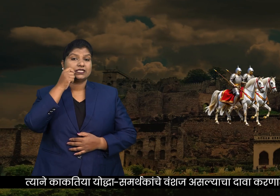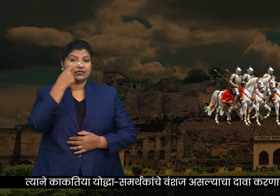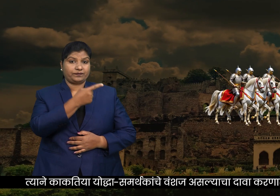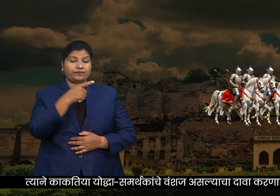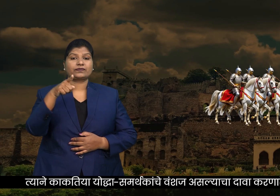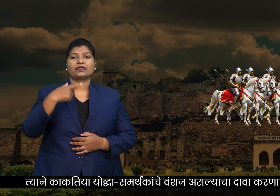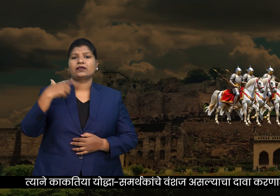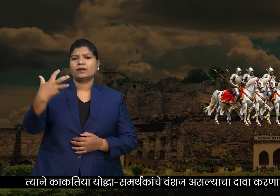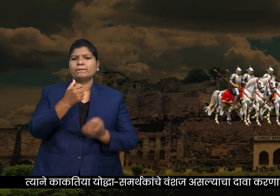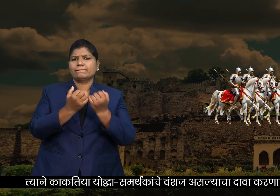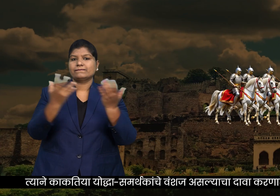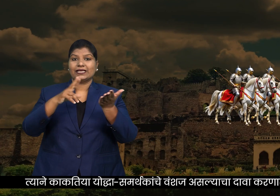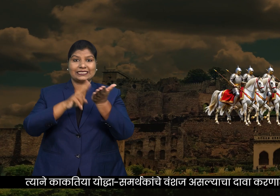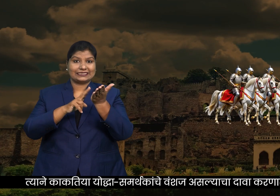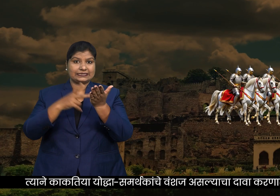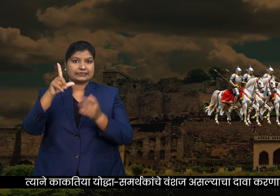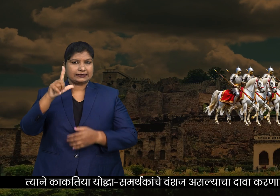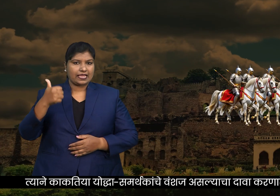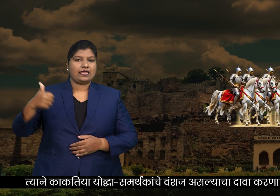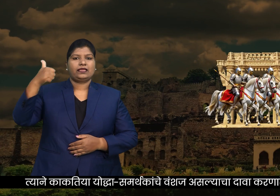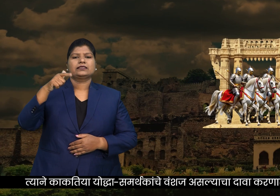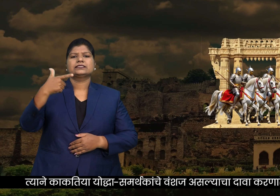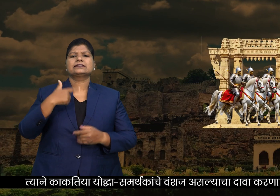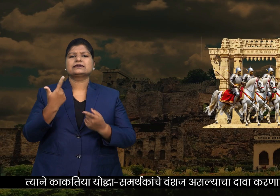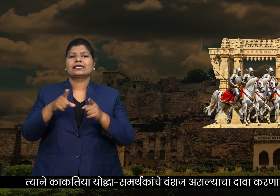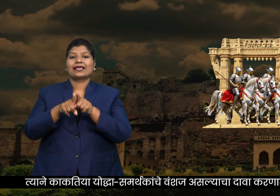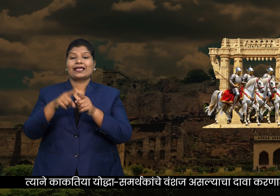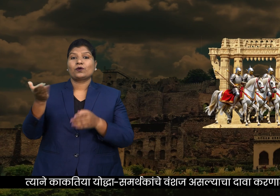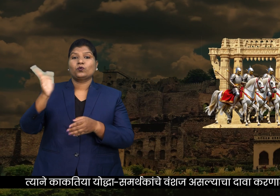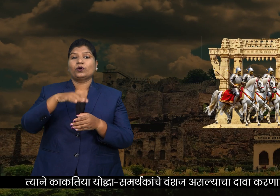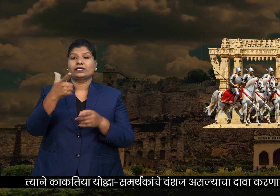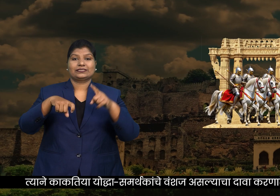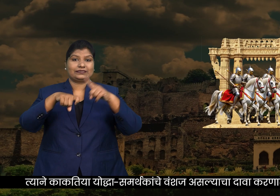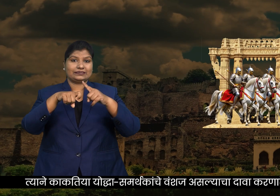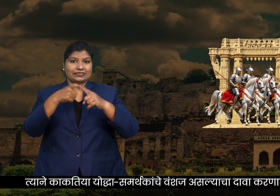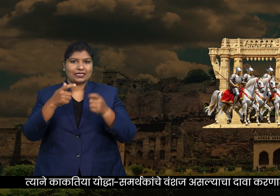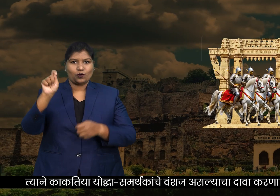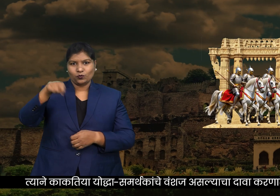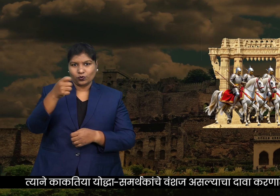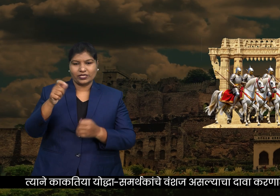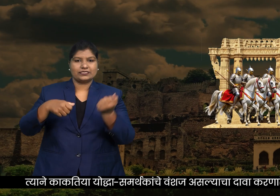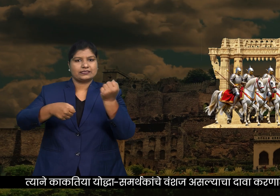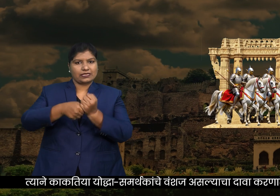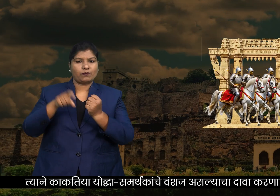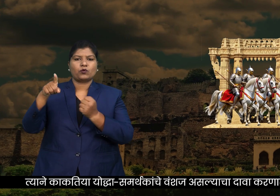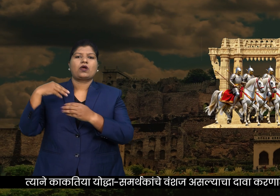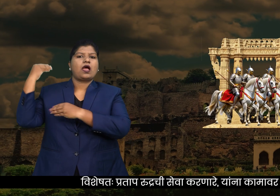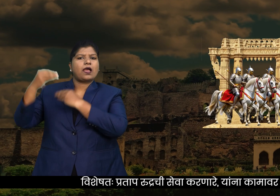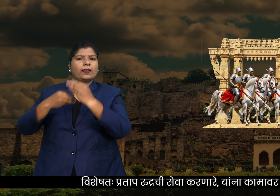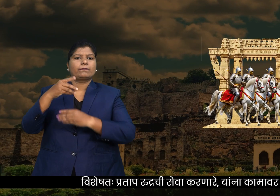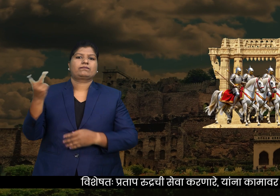त्याने काकतीय योद्धा समर्थकांचे वंशज असल्याचा दावा करणारे अनेक नायक